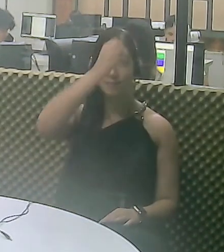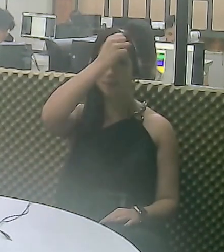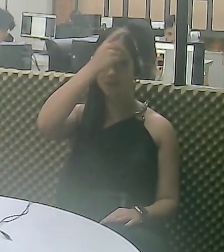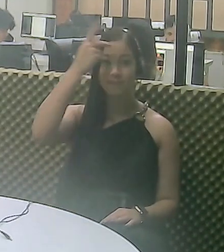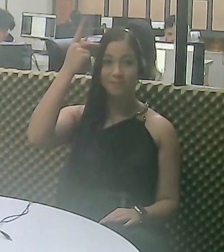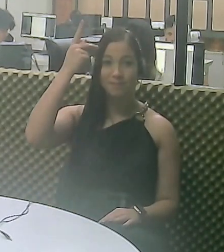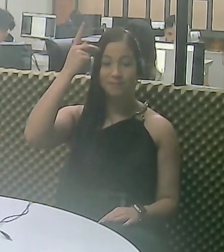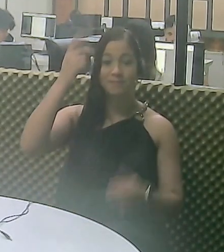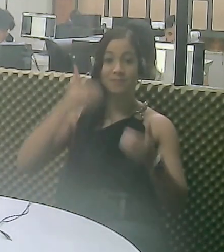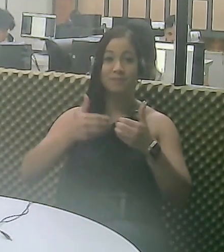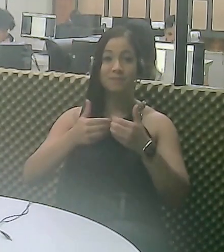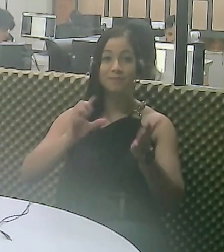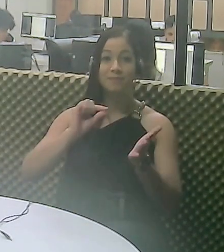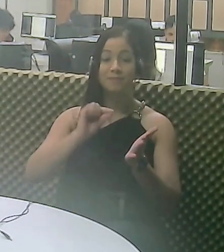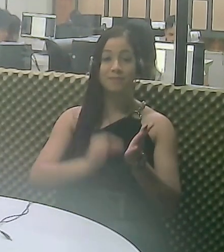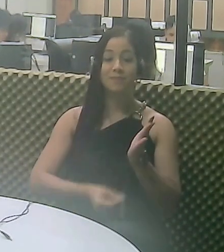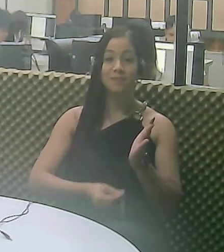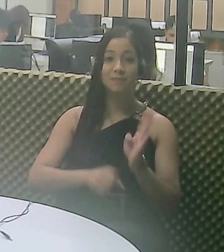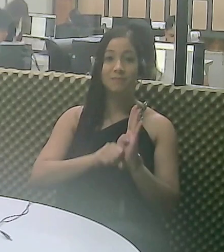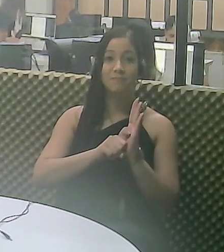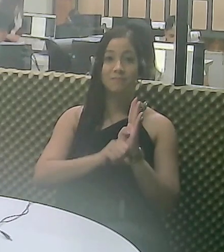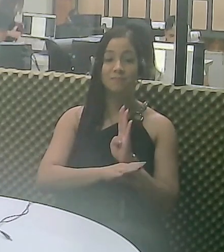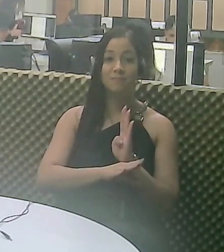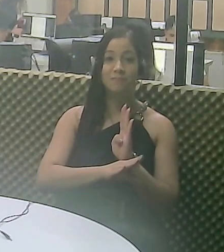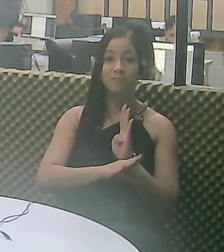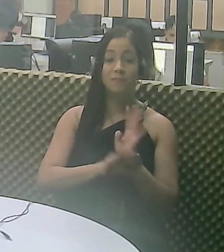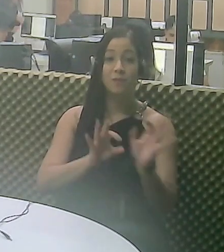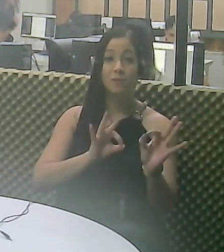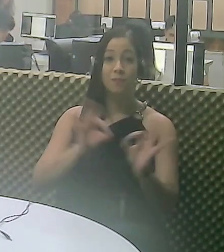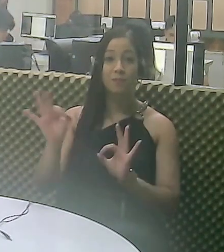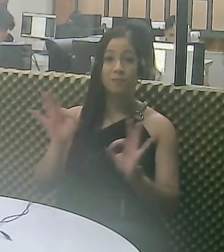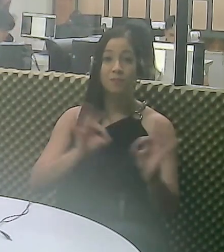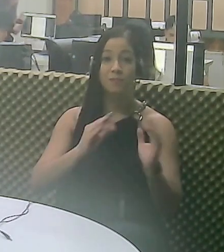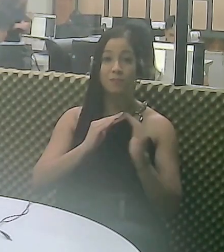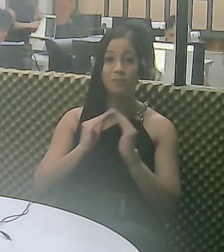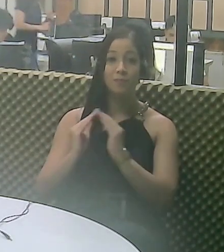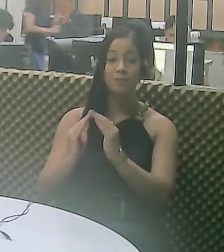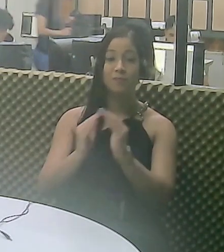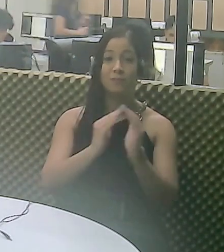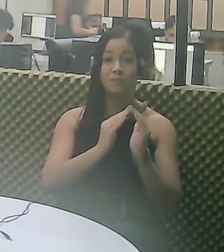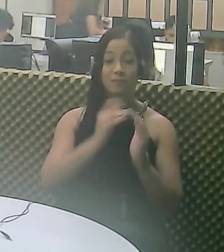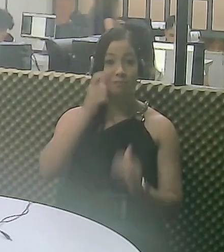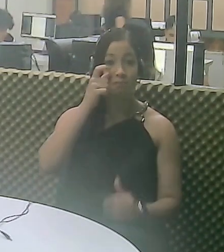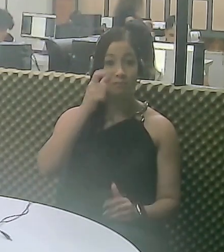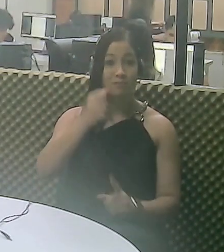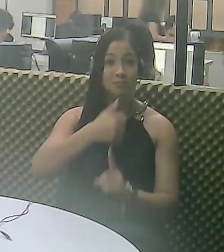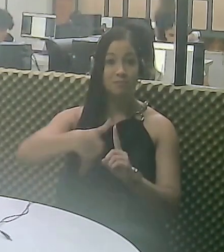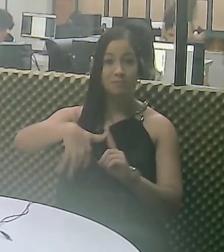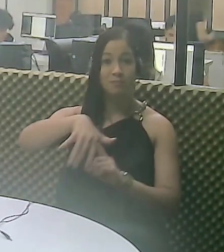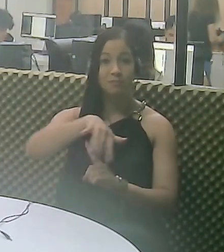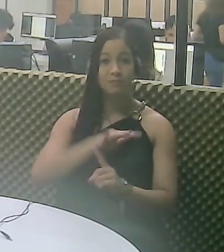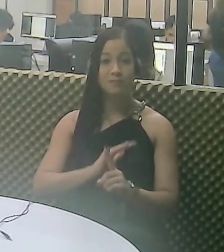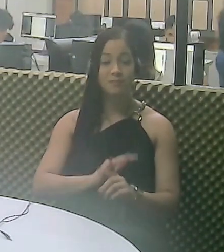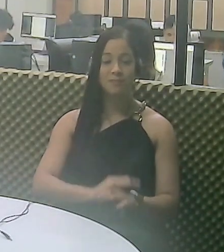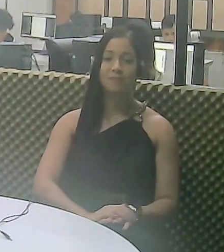Prefeitura vai abrir cadastro para beneficiários de projetos habitacionais de interesse social.